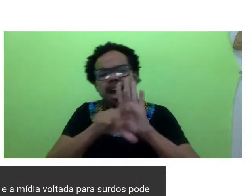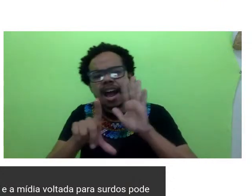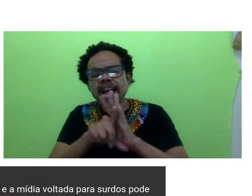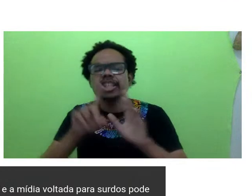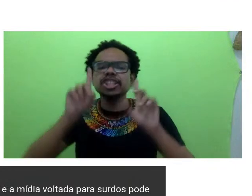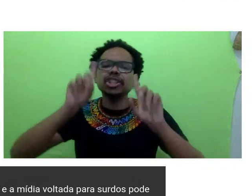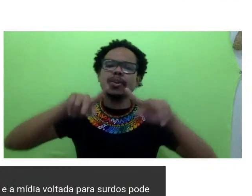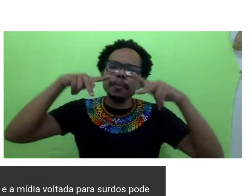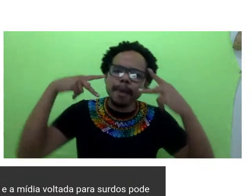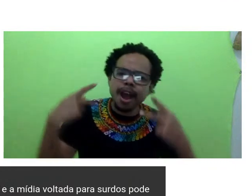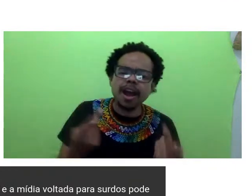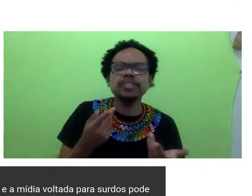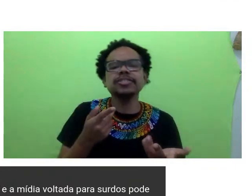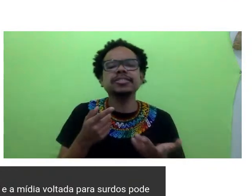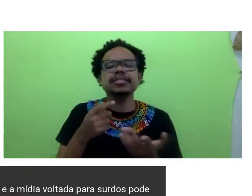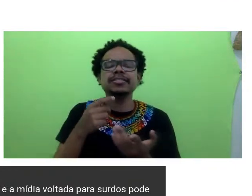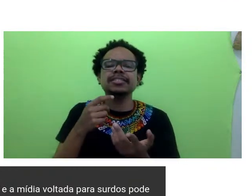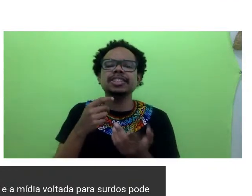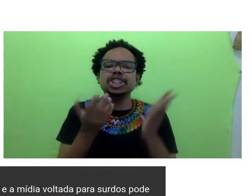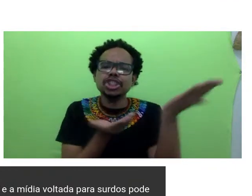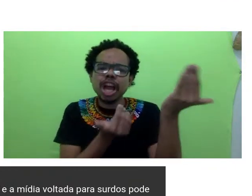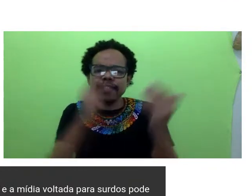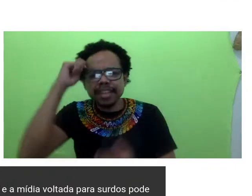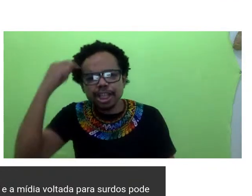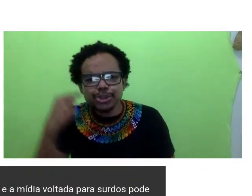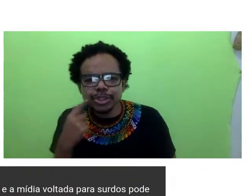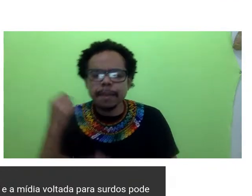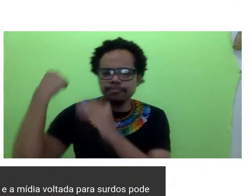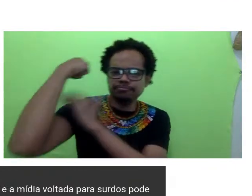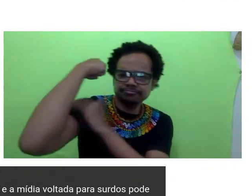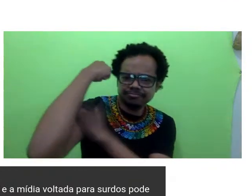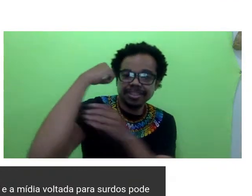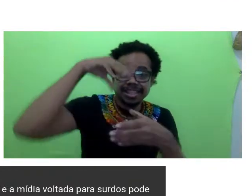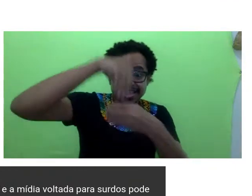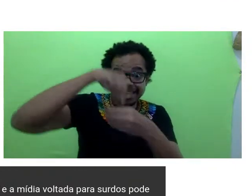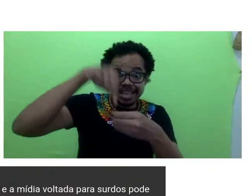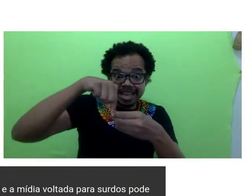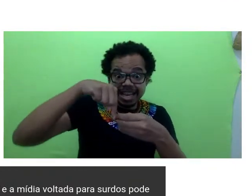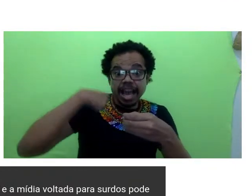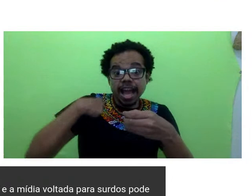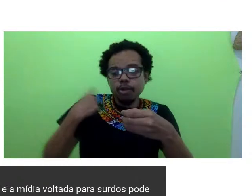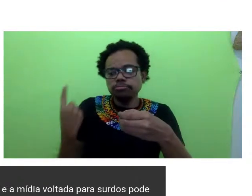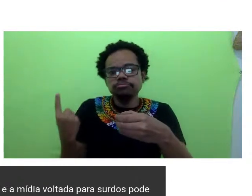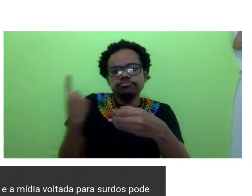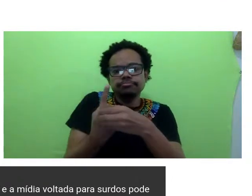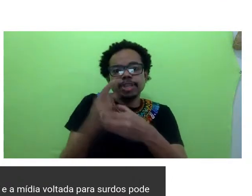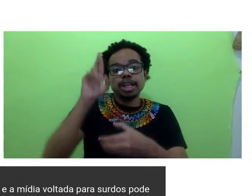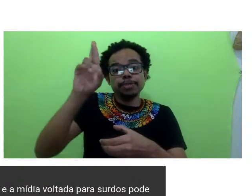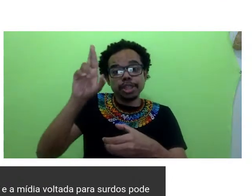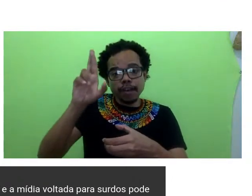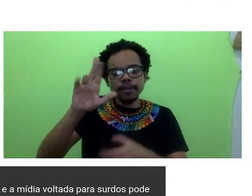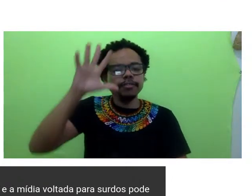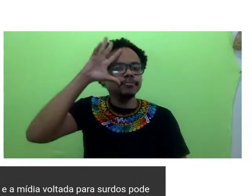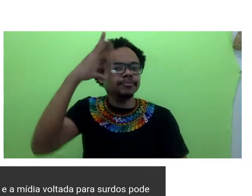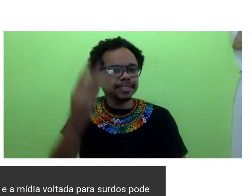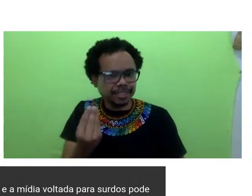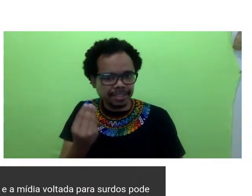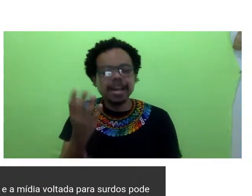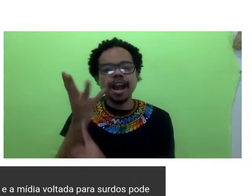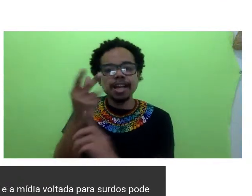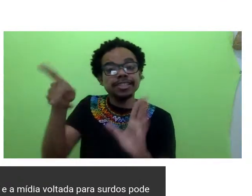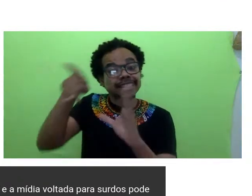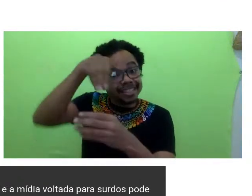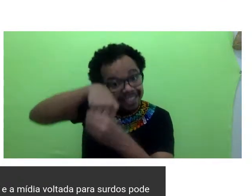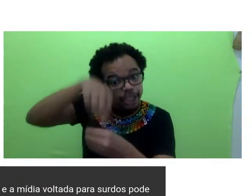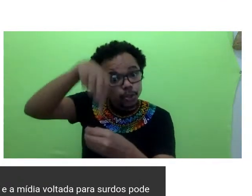CNS é o Congresso Nacional de surdos negros ele traz essa questão da Juventude negra